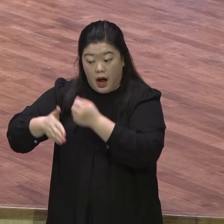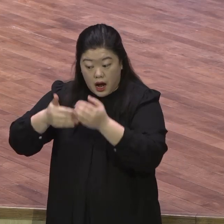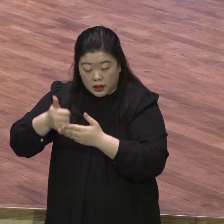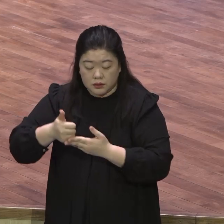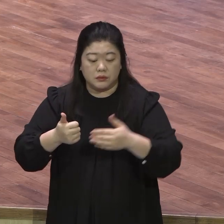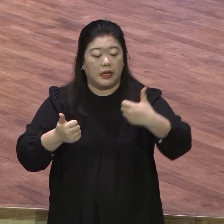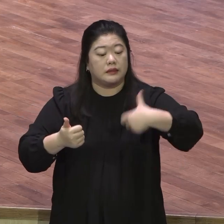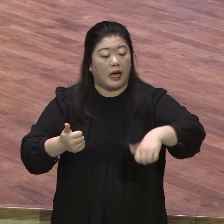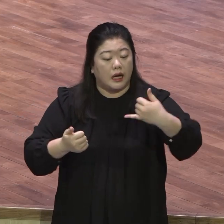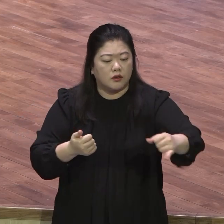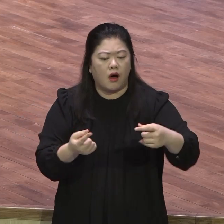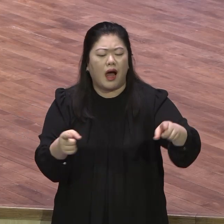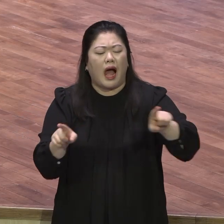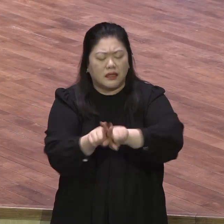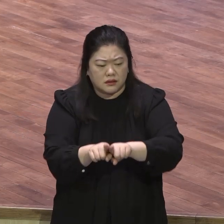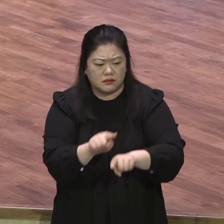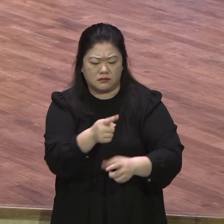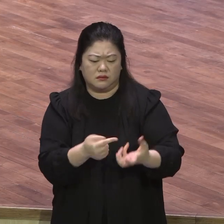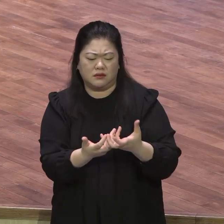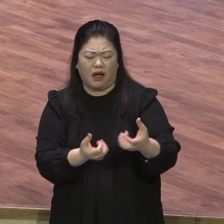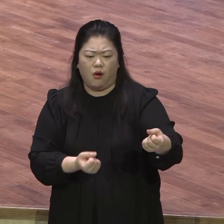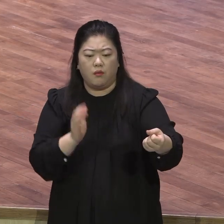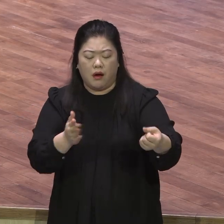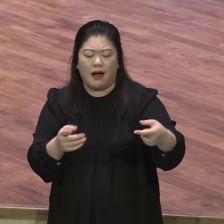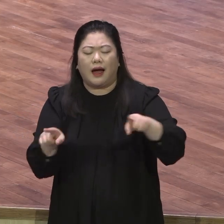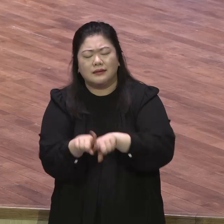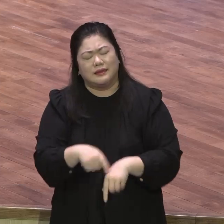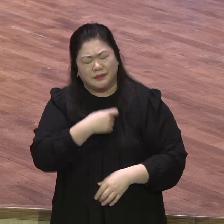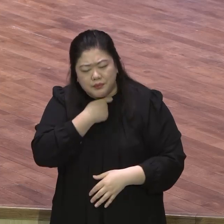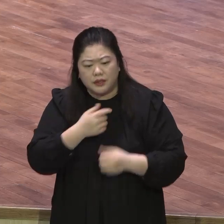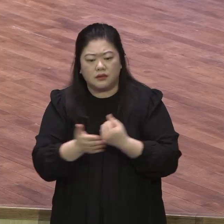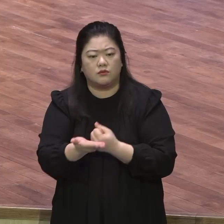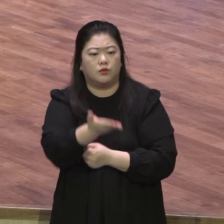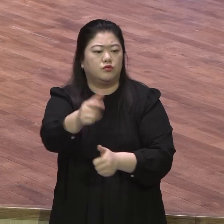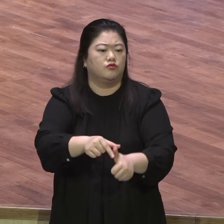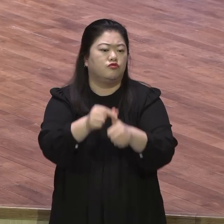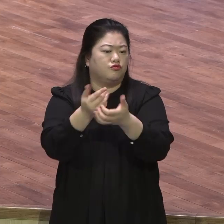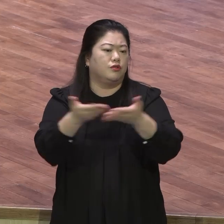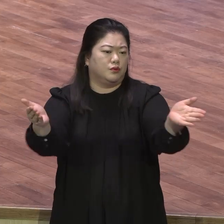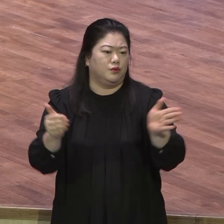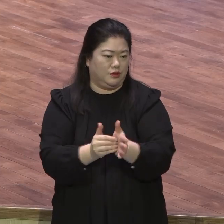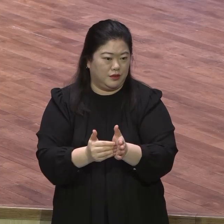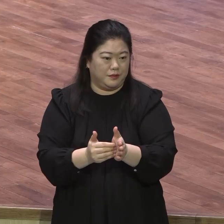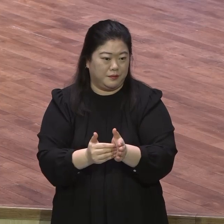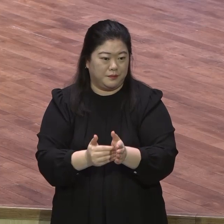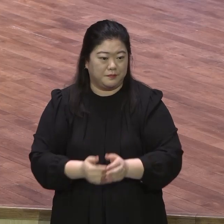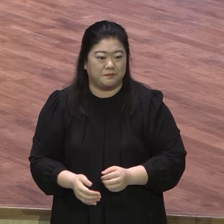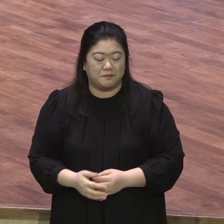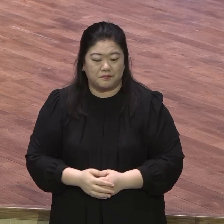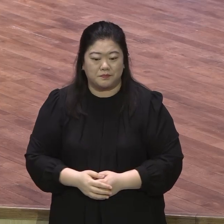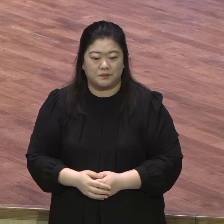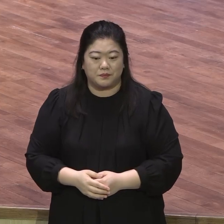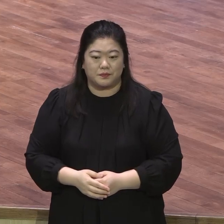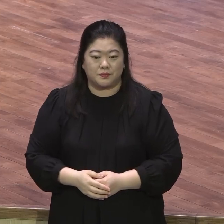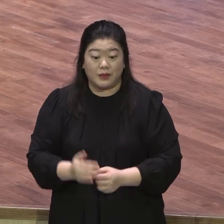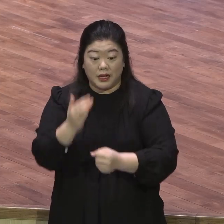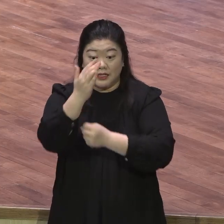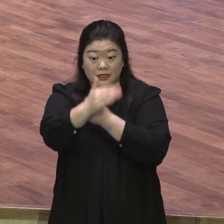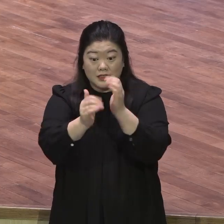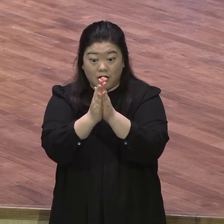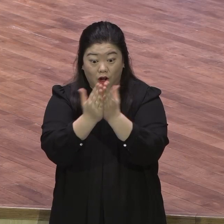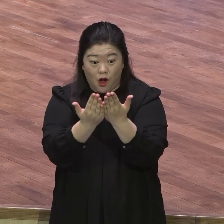그 속에 계신 줄 믿으시기 바랍니다. 성경 전체의 주제